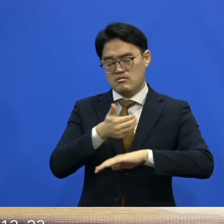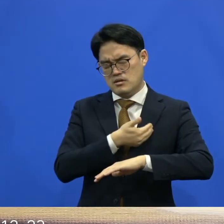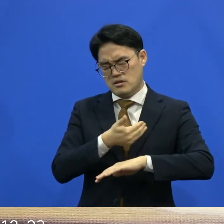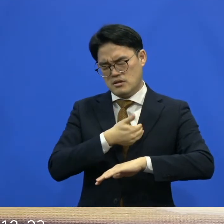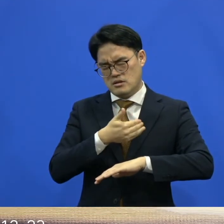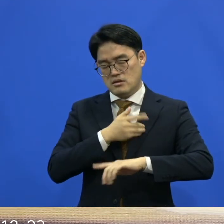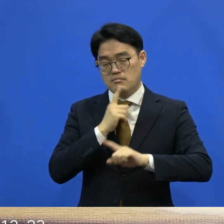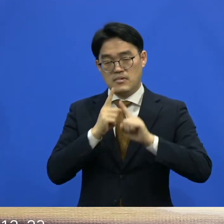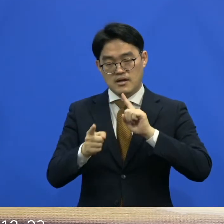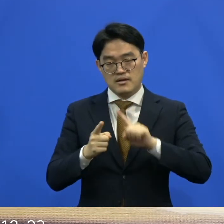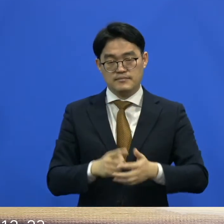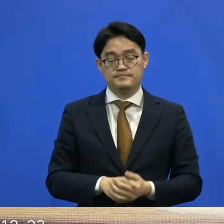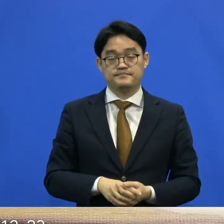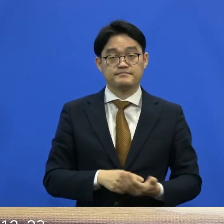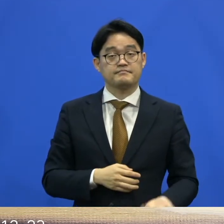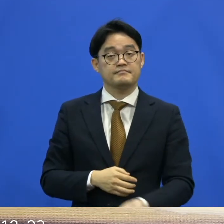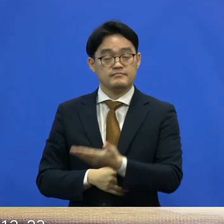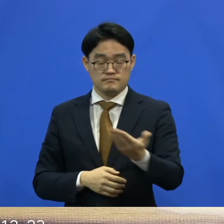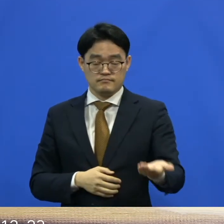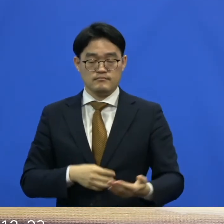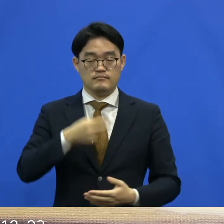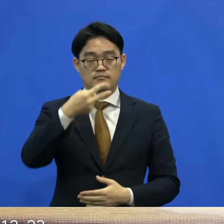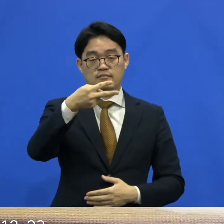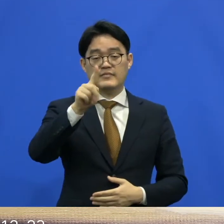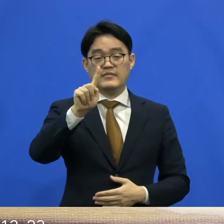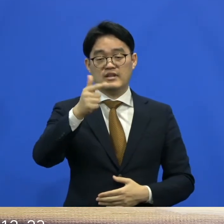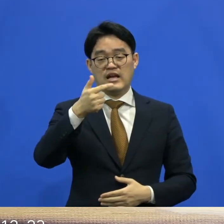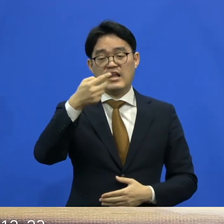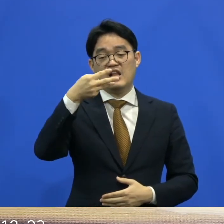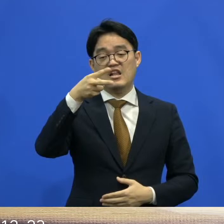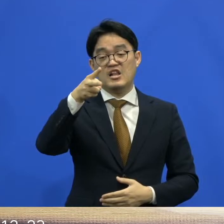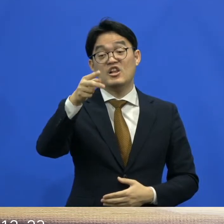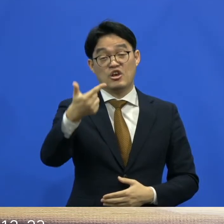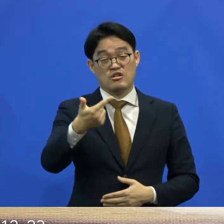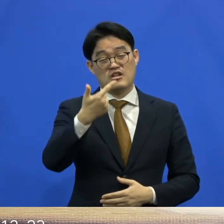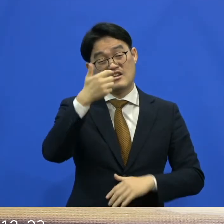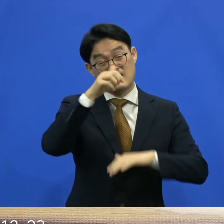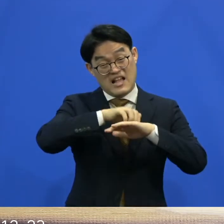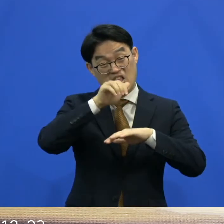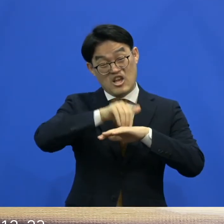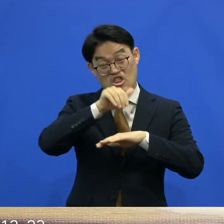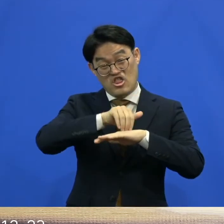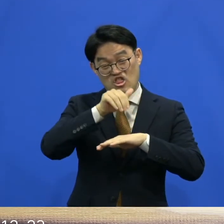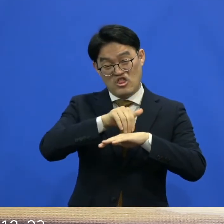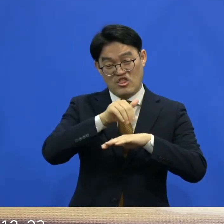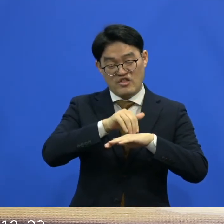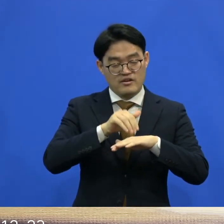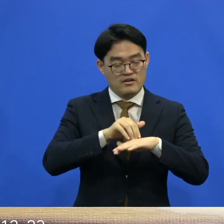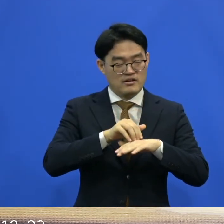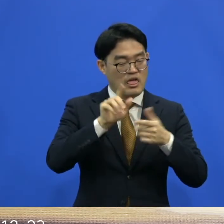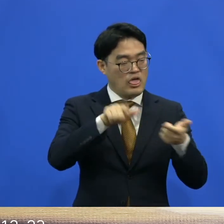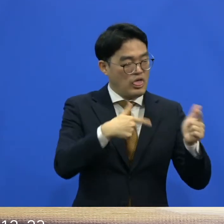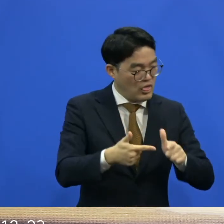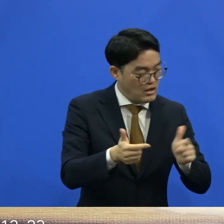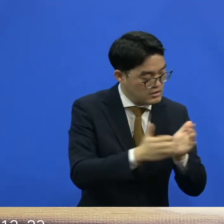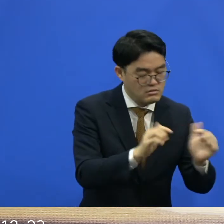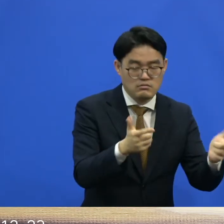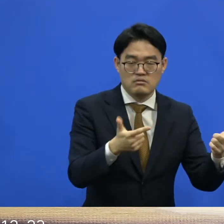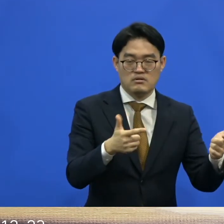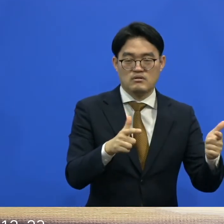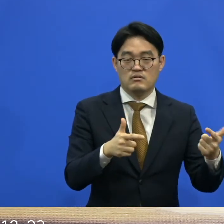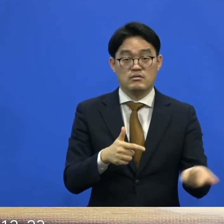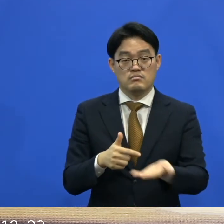성도 여러분, 단련은 하루아침에 되는 일이 아닙니다. 단단한 영혼은 급조되지 않습니다.